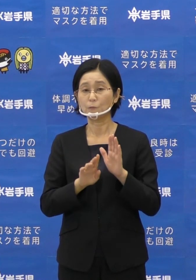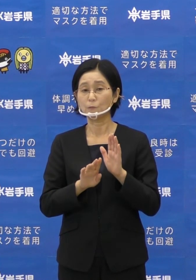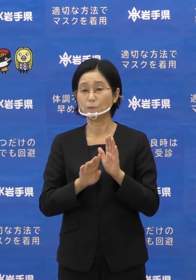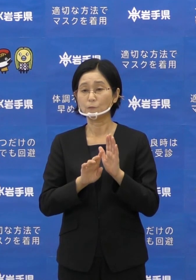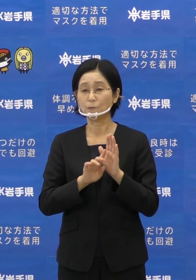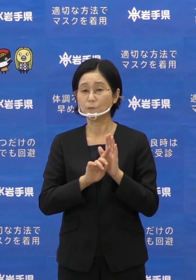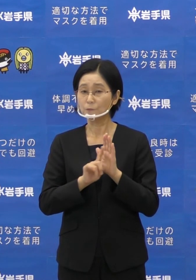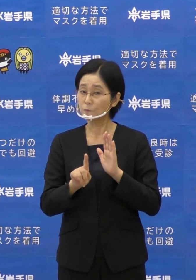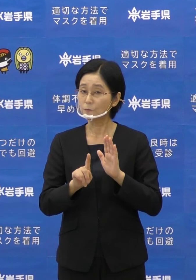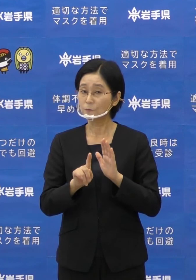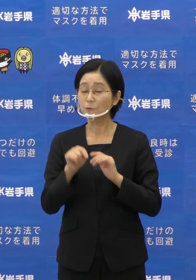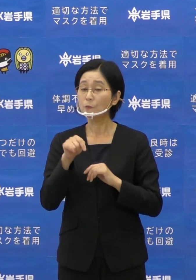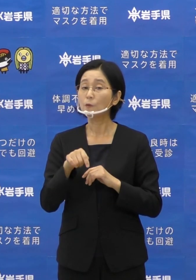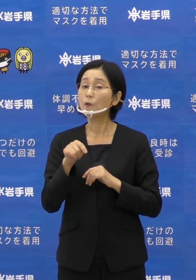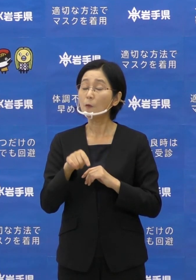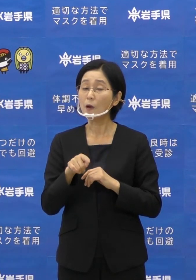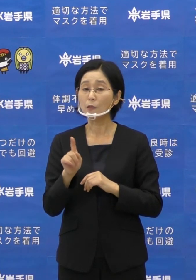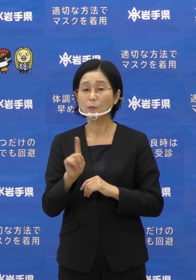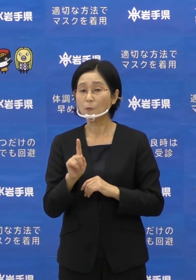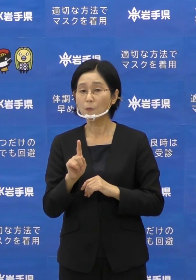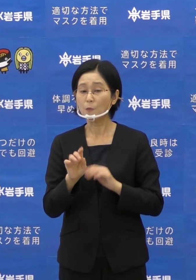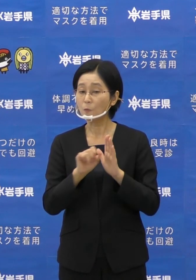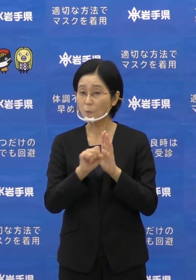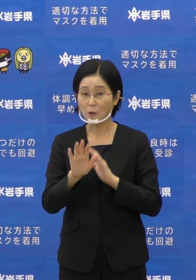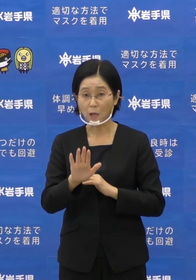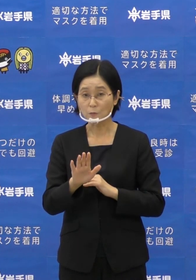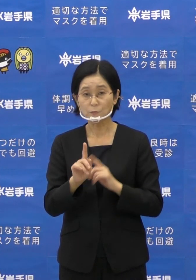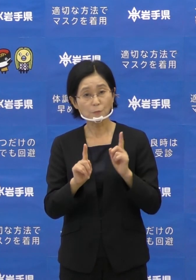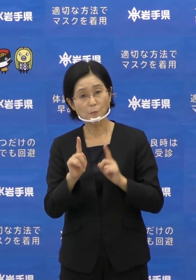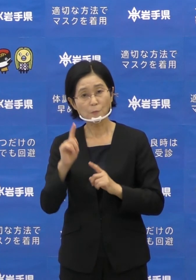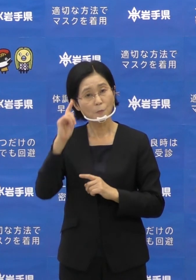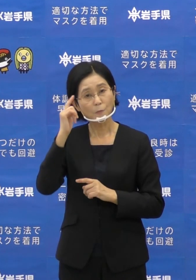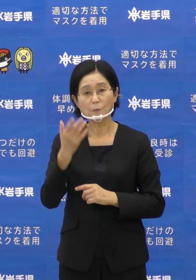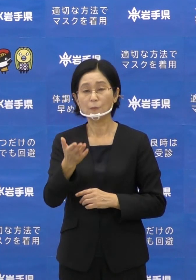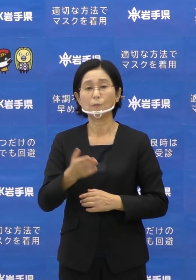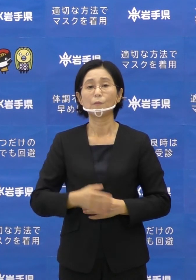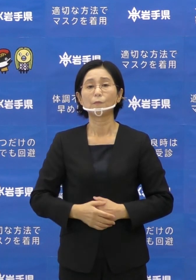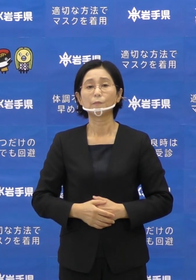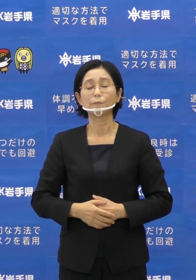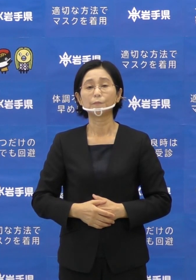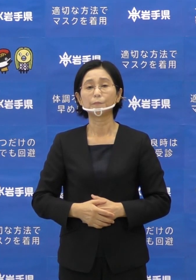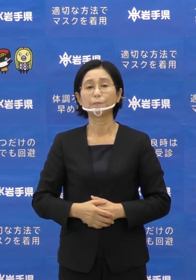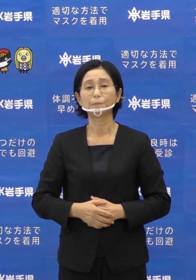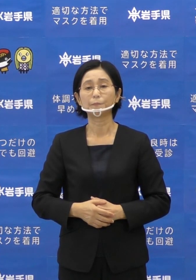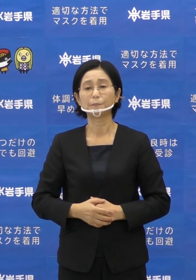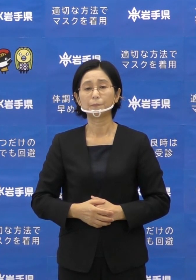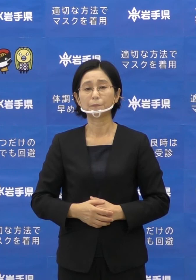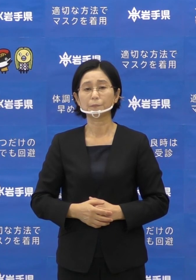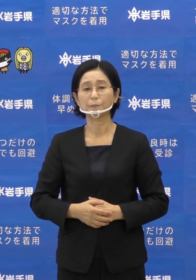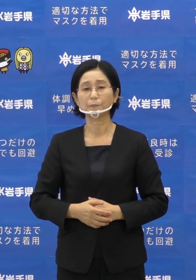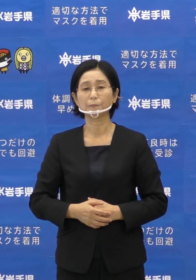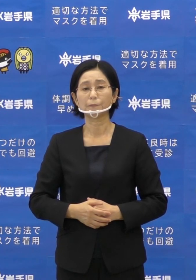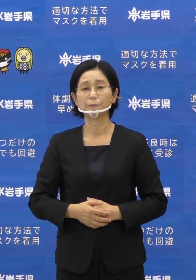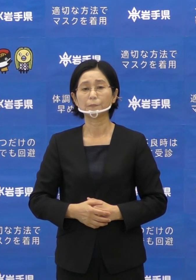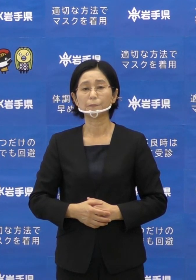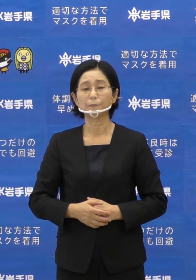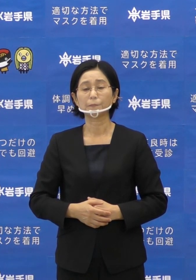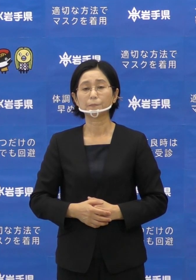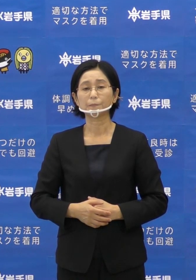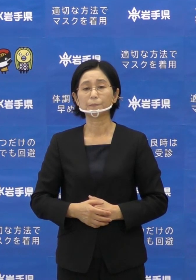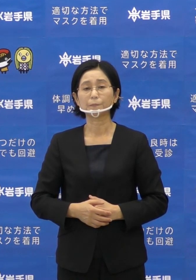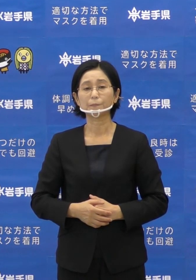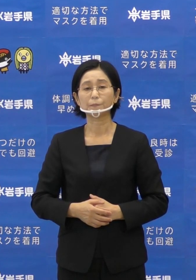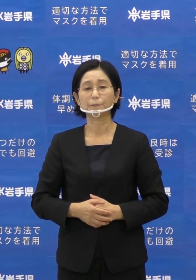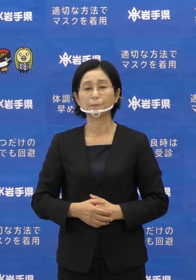てどのようにこう評価しているのか、知事のこの1週間近く経ってですね、こうどのように見ているのか教えていただけますでしょうか。